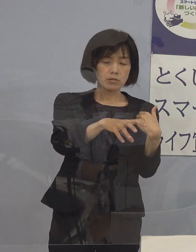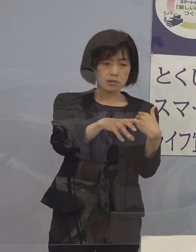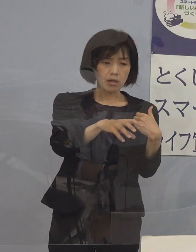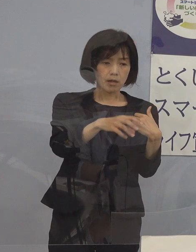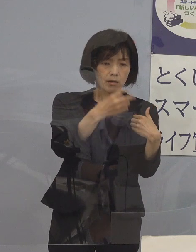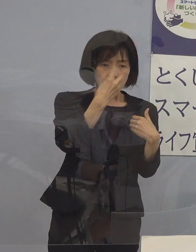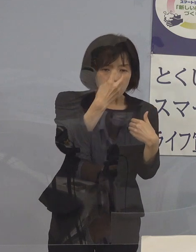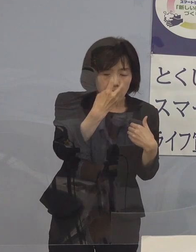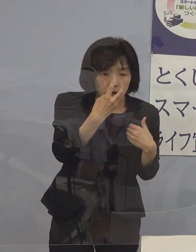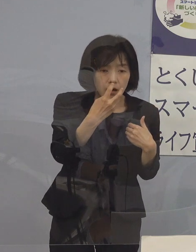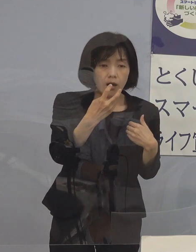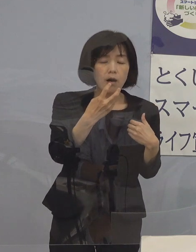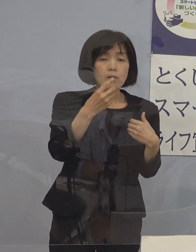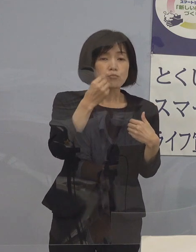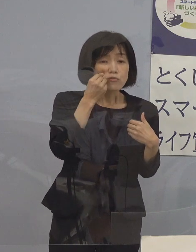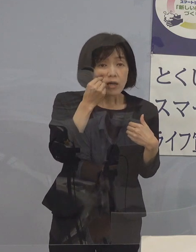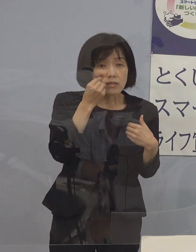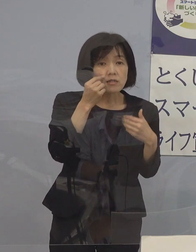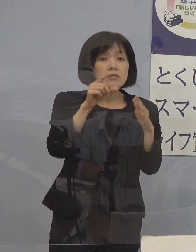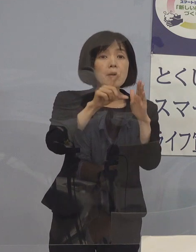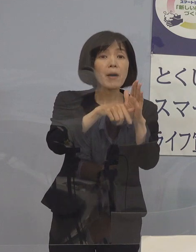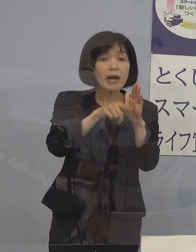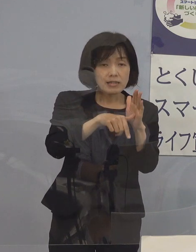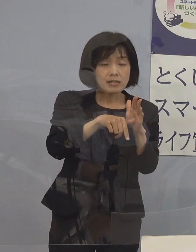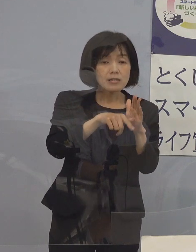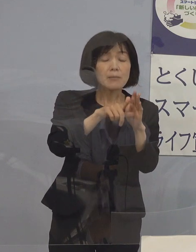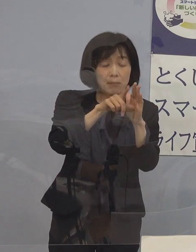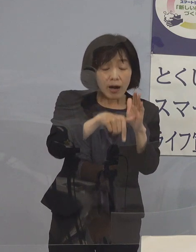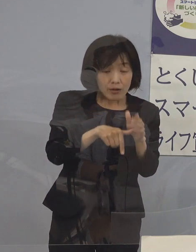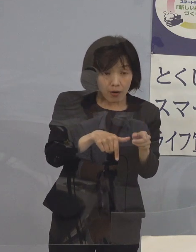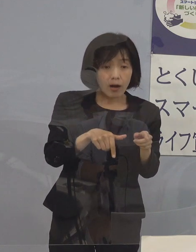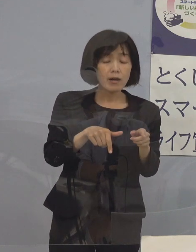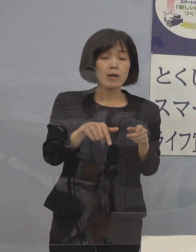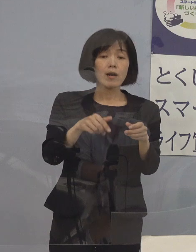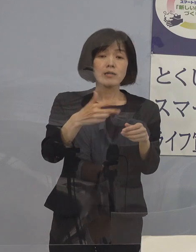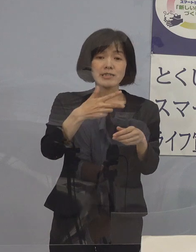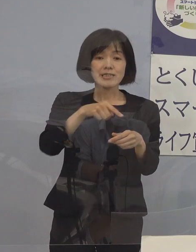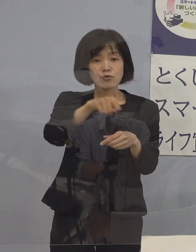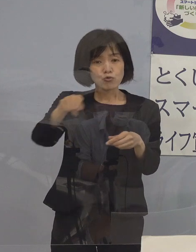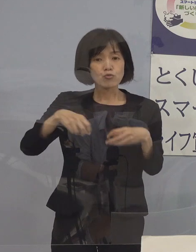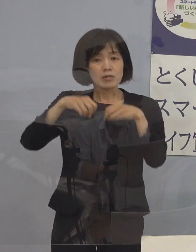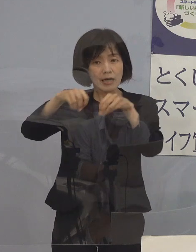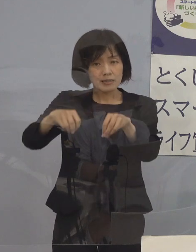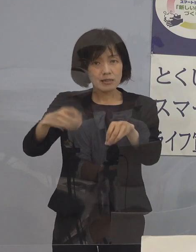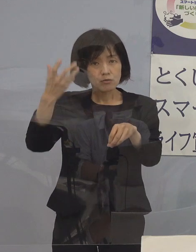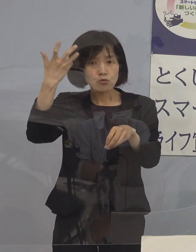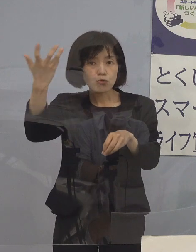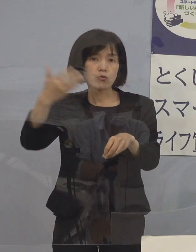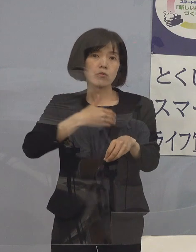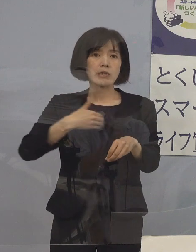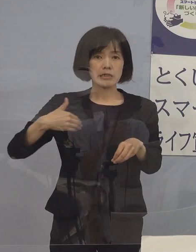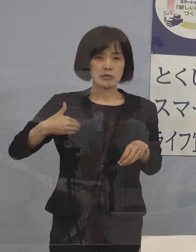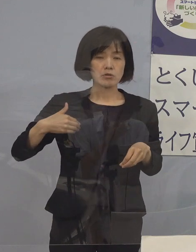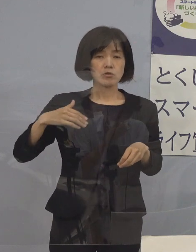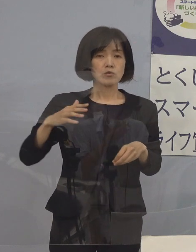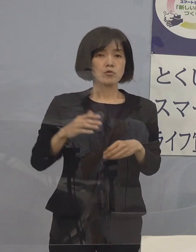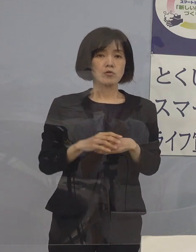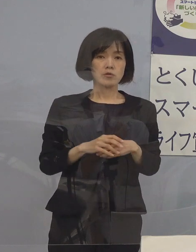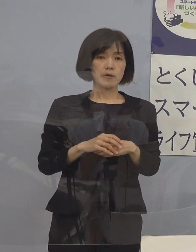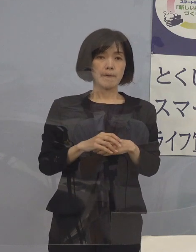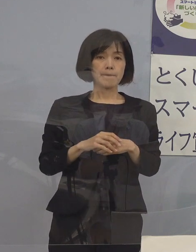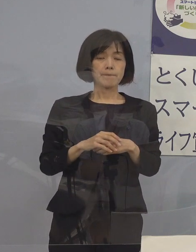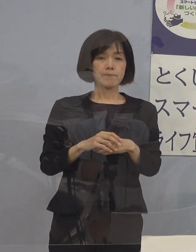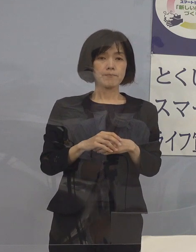路判明がですね、ということになると、うん、これはという判断もあるんですが、まあ、あと残りの方も場合によっ